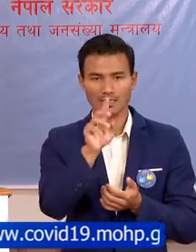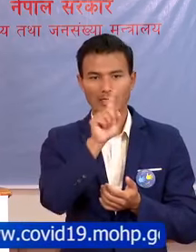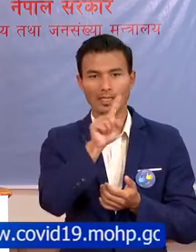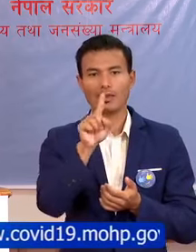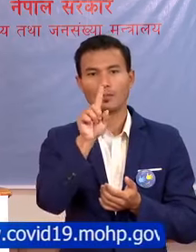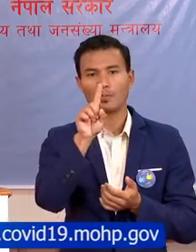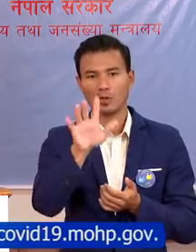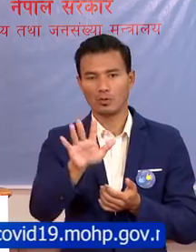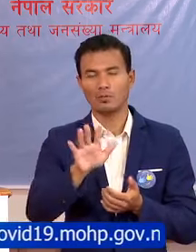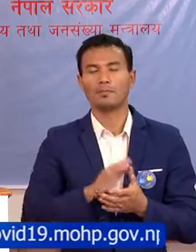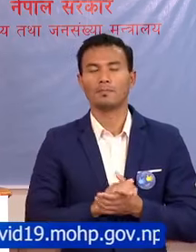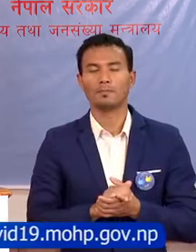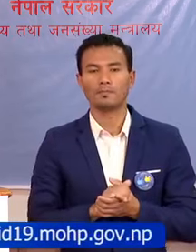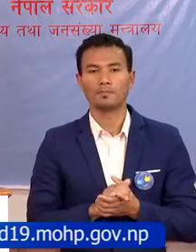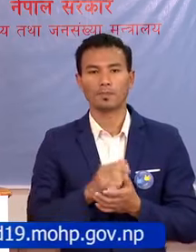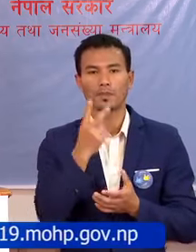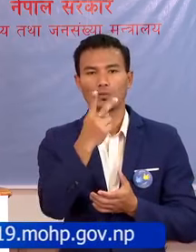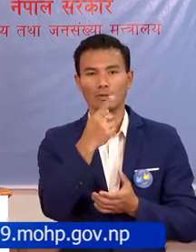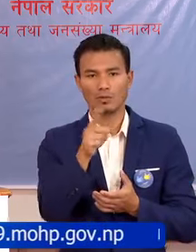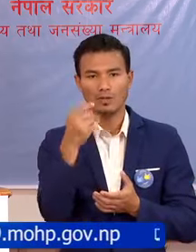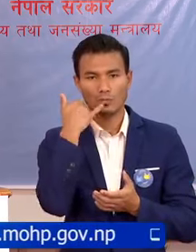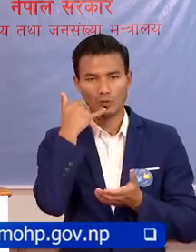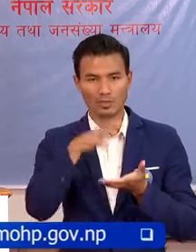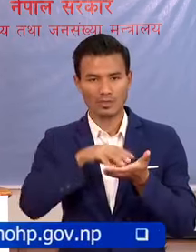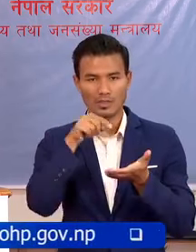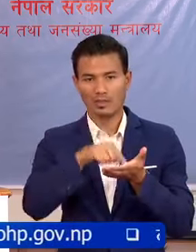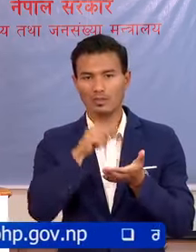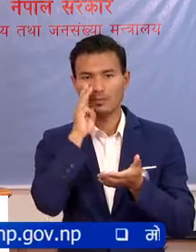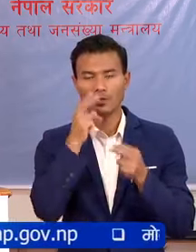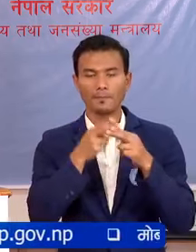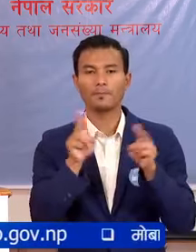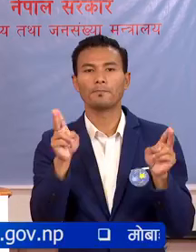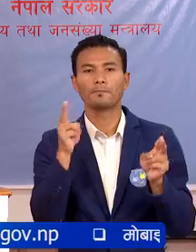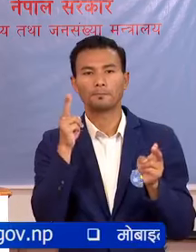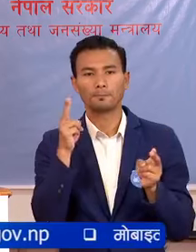ત્યા